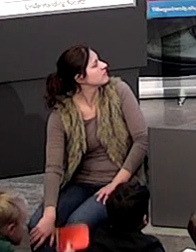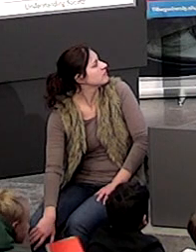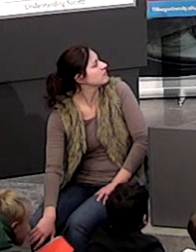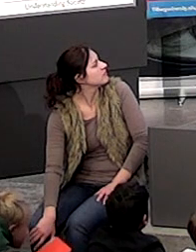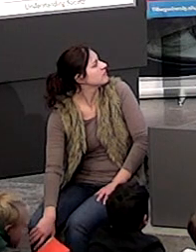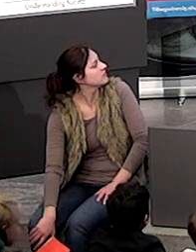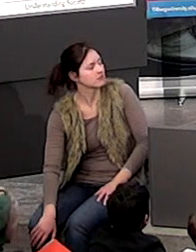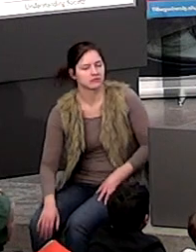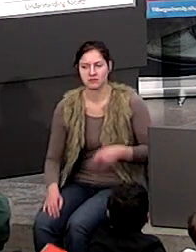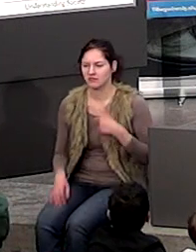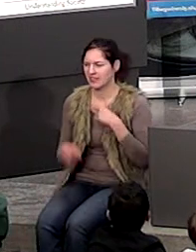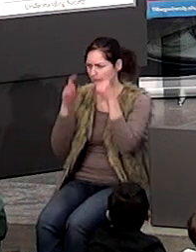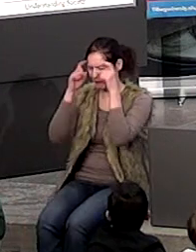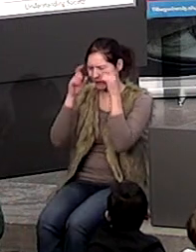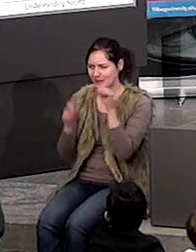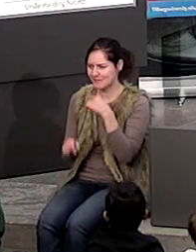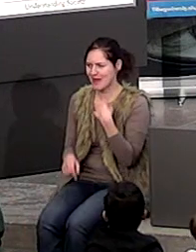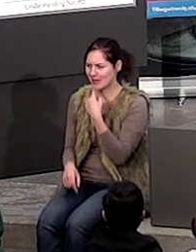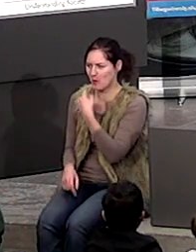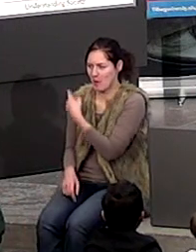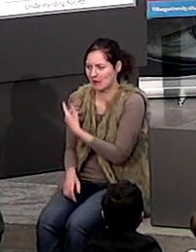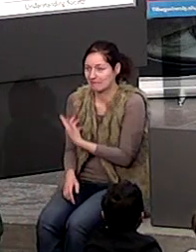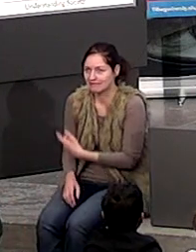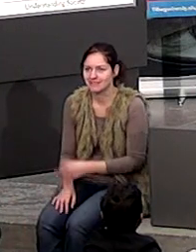Ik heb mijn bril niet bij me, dat helpt ook niet echt.